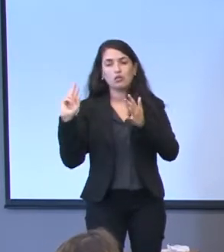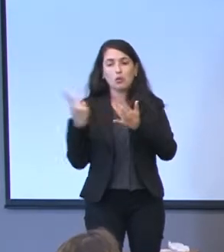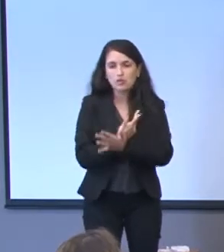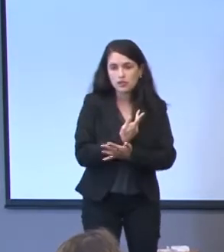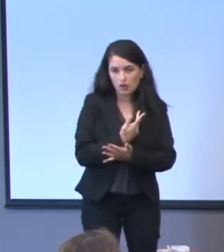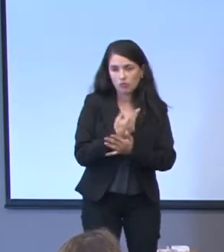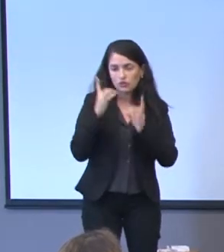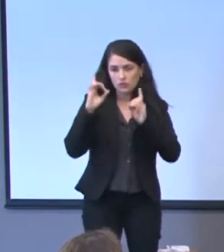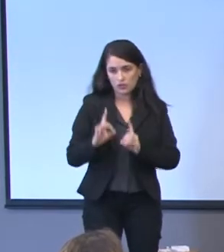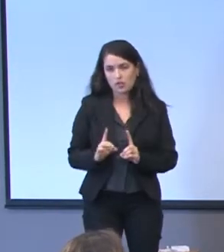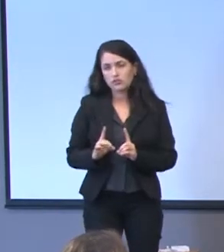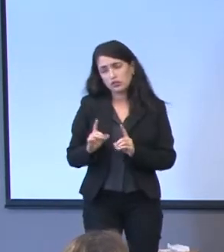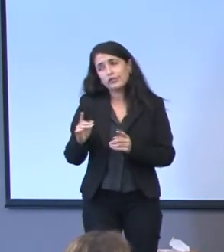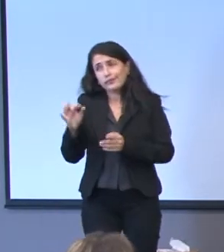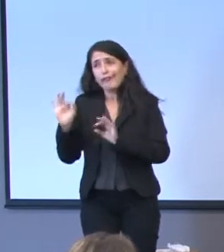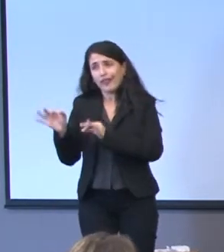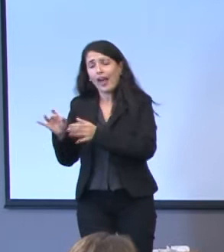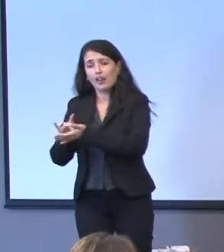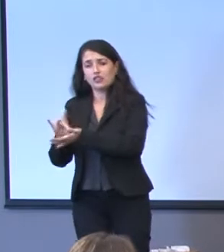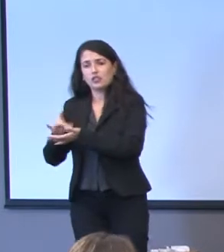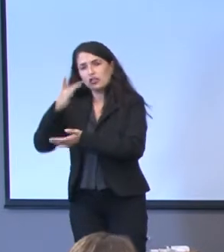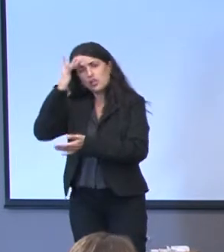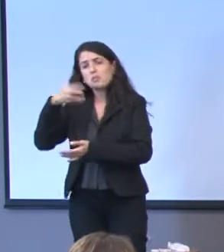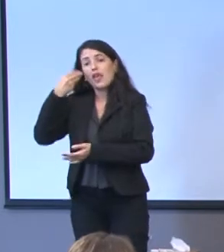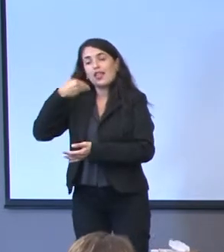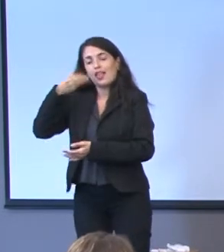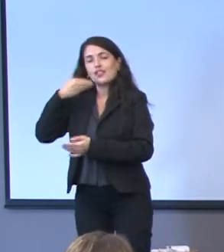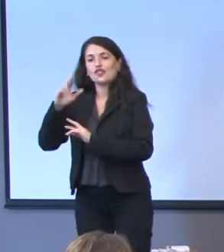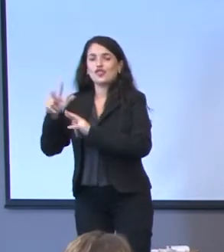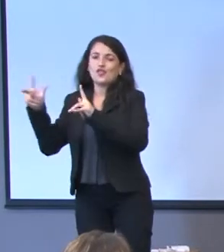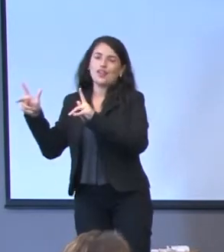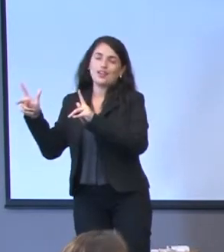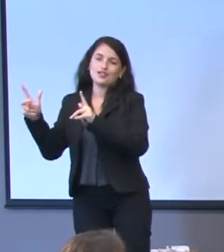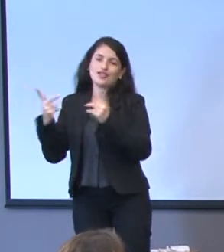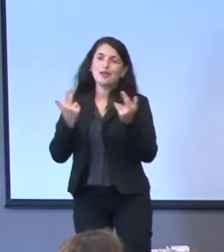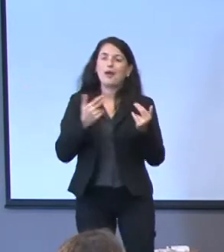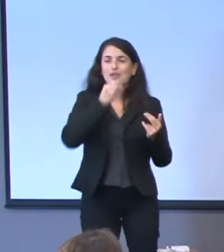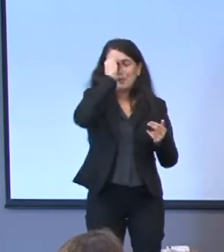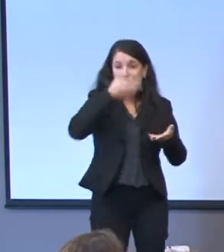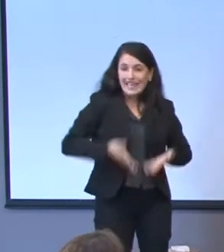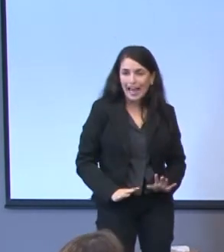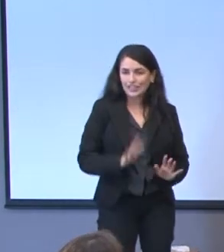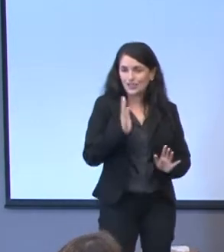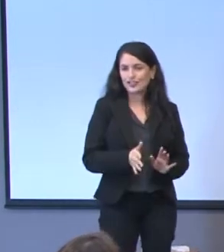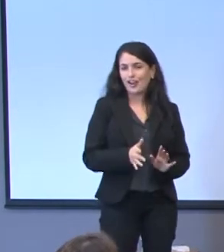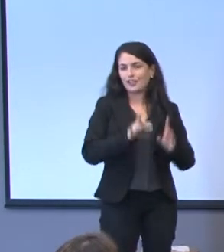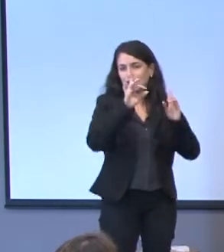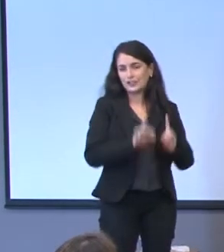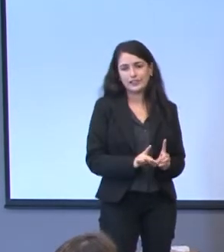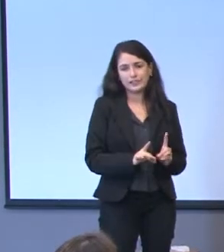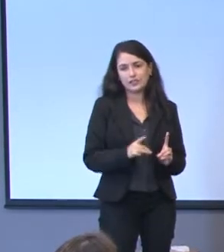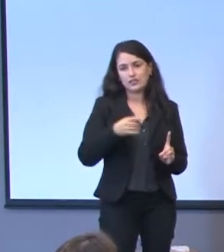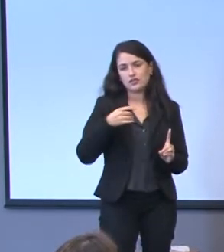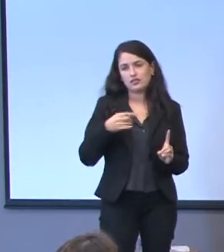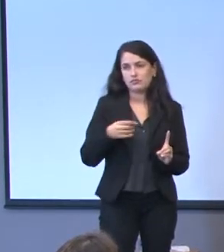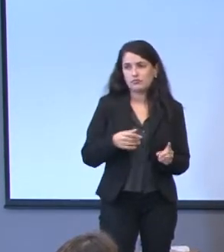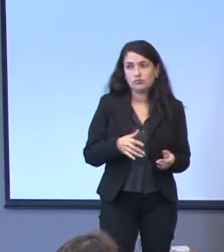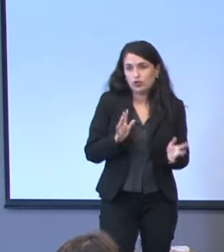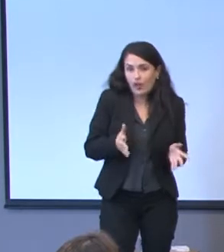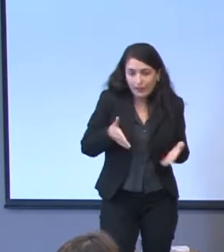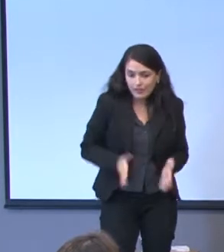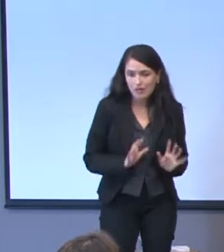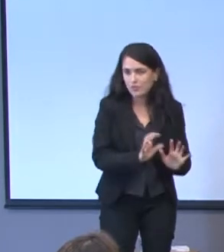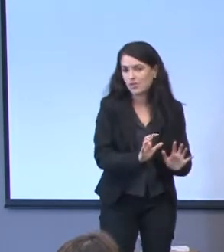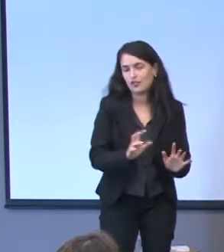que aquela criança não teve quando ela é uma criança que se desenvolveu a vida inteira com uma deficiência